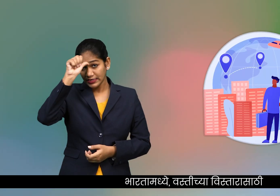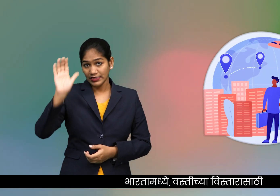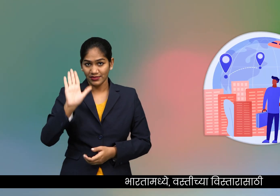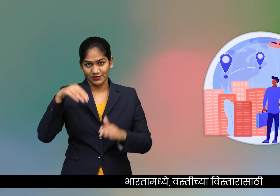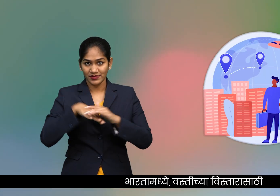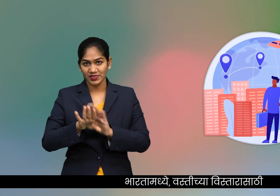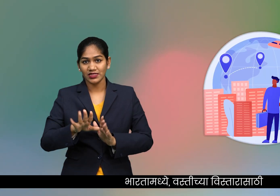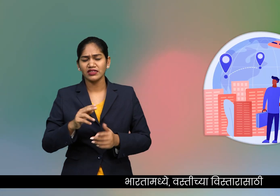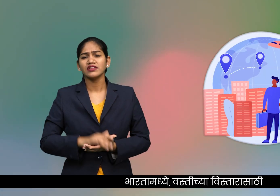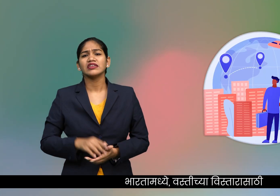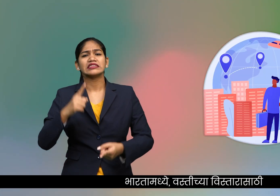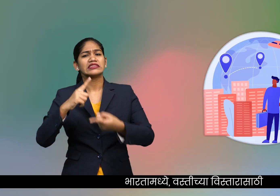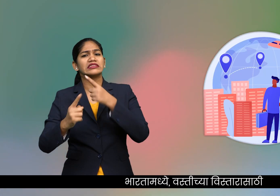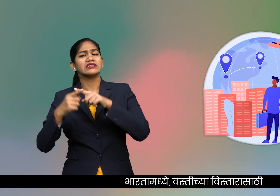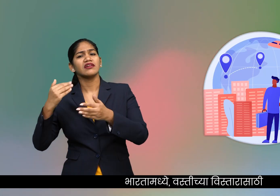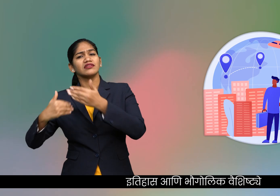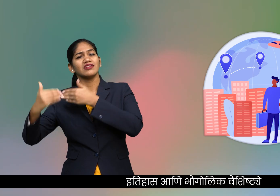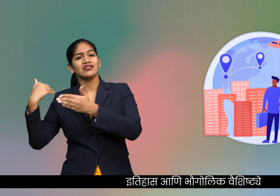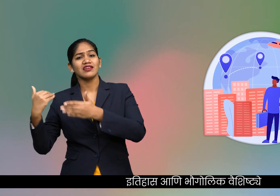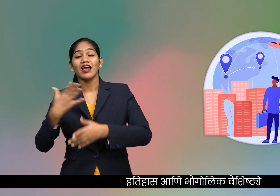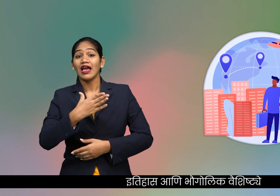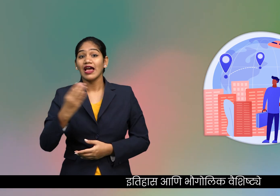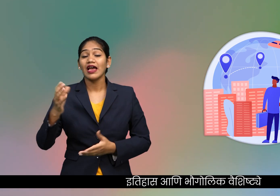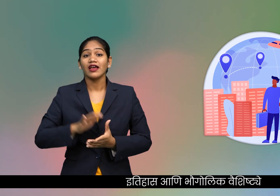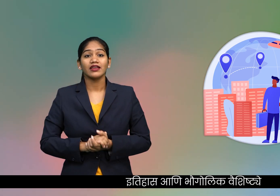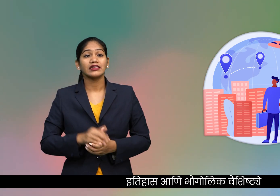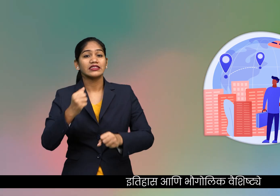भारतामध्ये वस्तीच्या विस्तारासाठी इतिहास आणि भौगोलिक